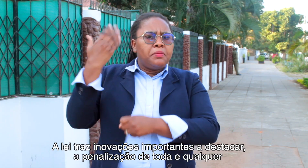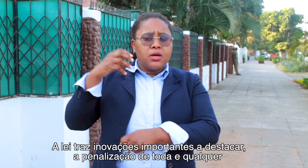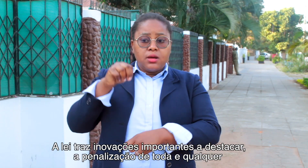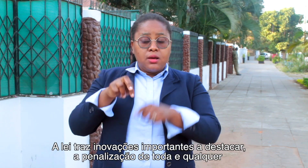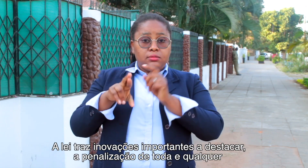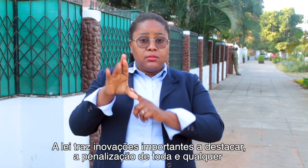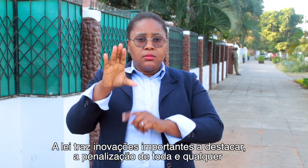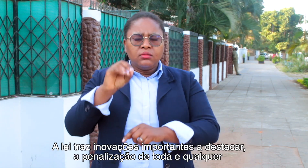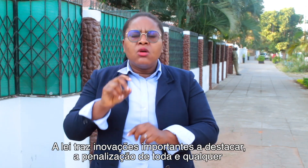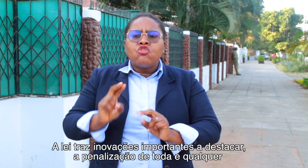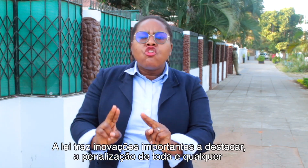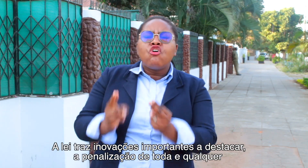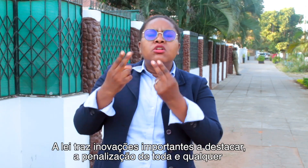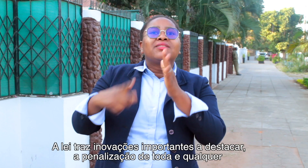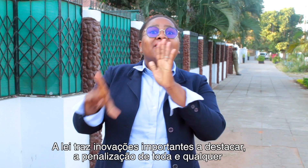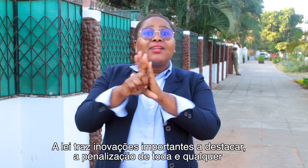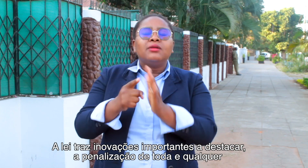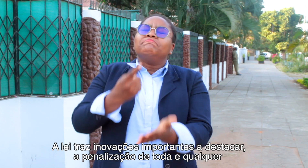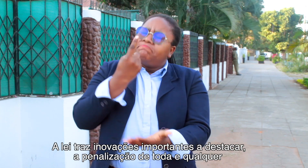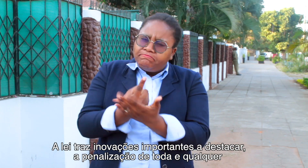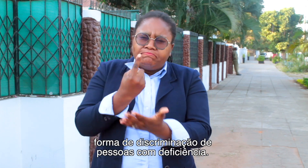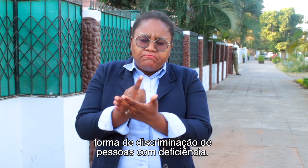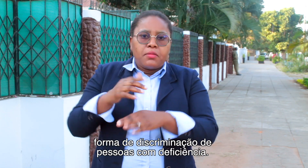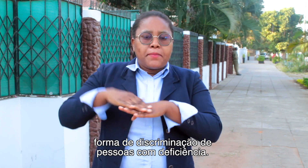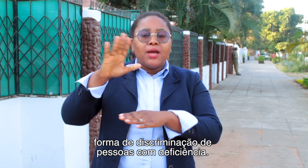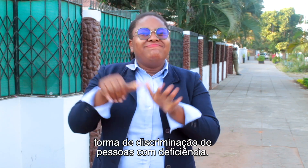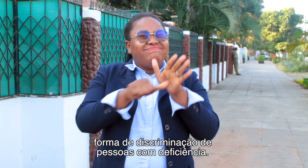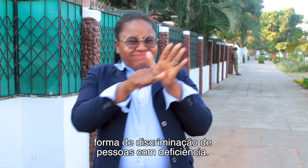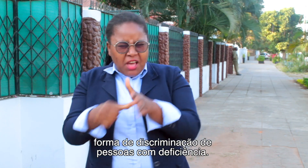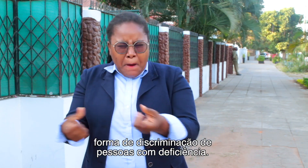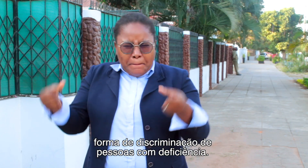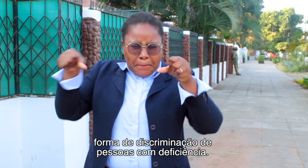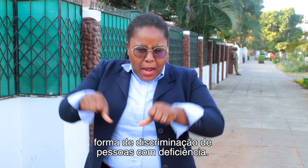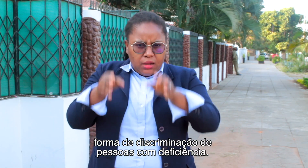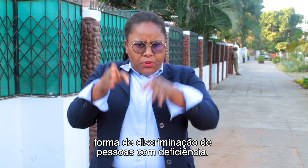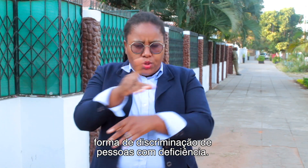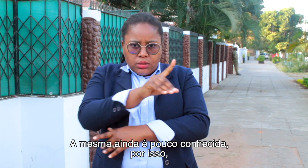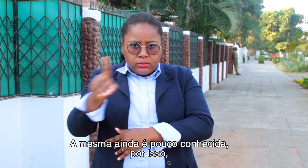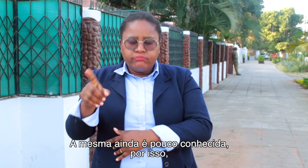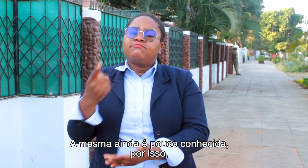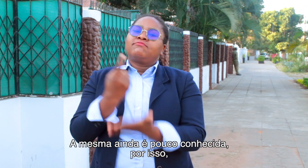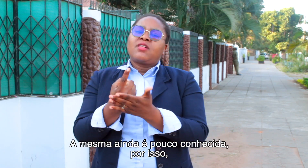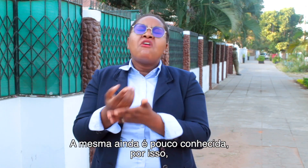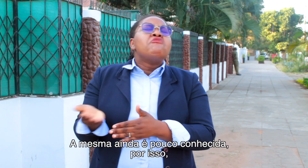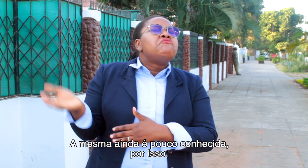importantes a destacar a penalização de toda e qualquer forma de discriminação de pessoas com deficiência. A mesma ainda é pouco